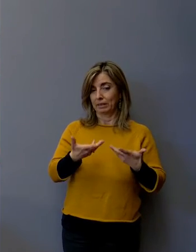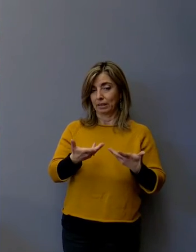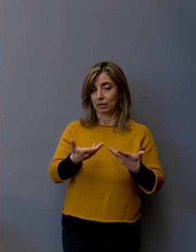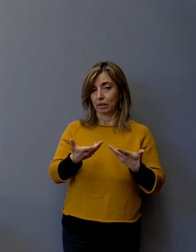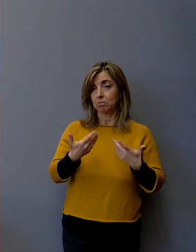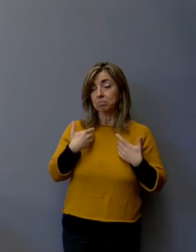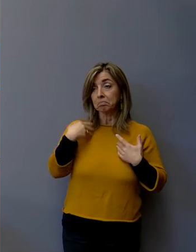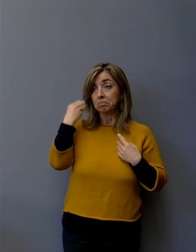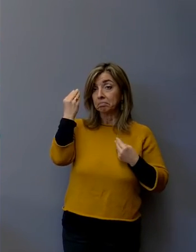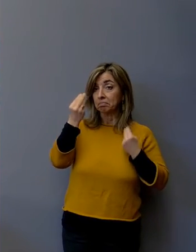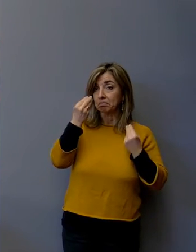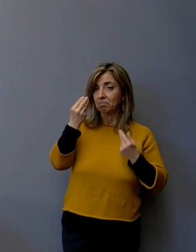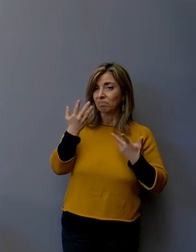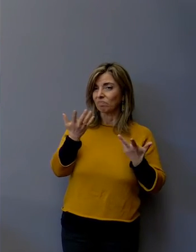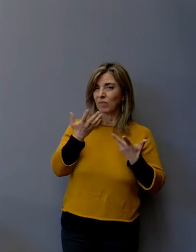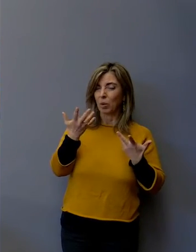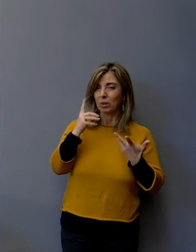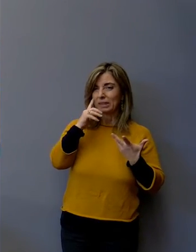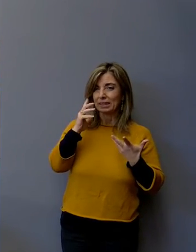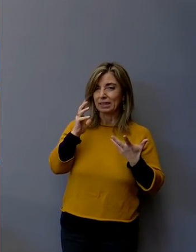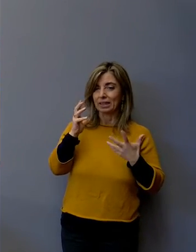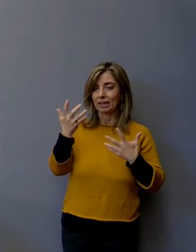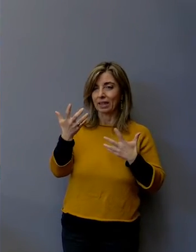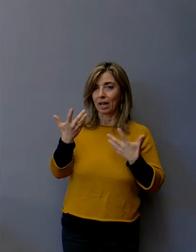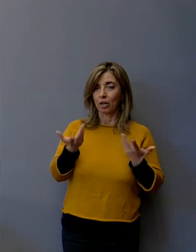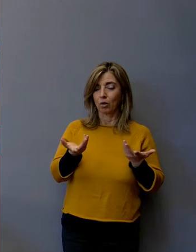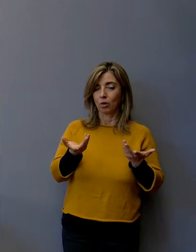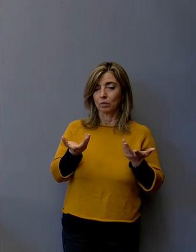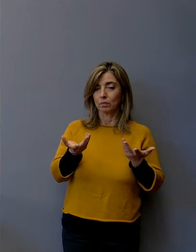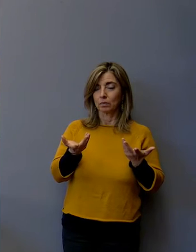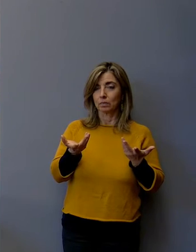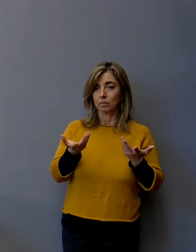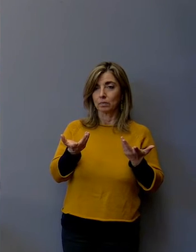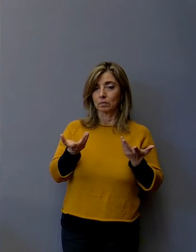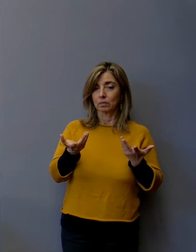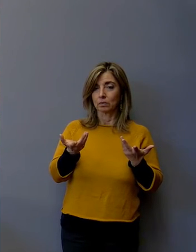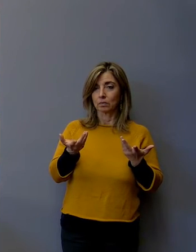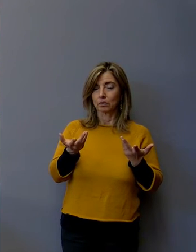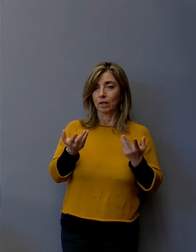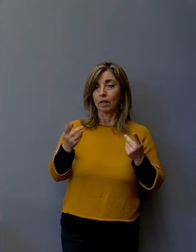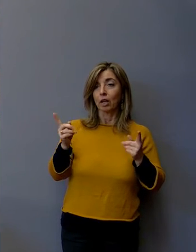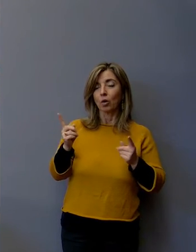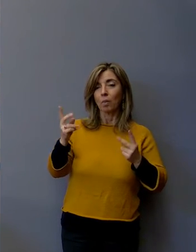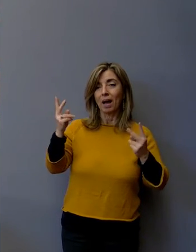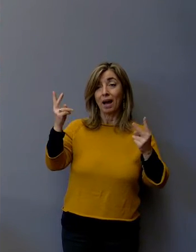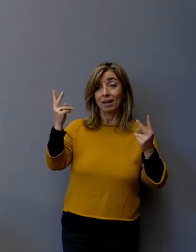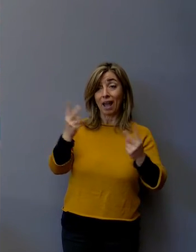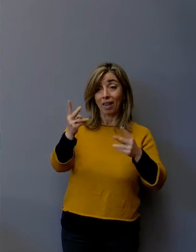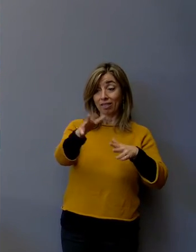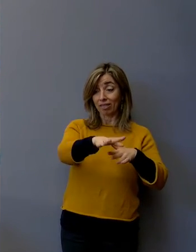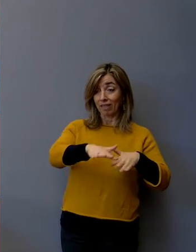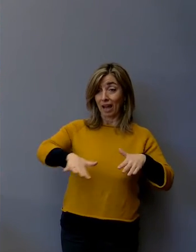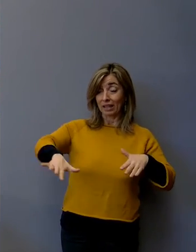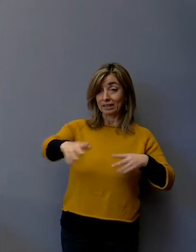qualcosa di storto nella lettura o nella visione o nella realtà che si sta guardando perché viviamo in due pianeti